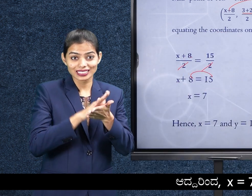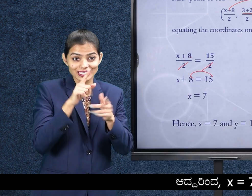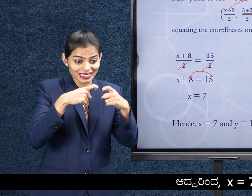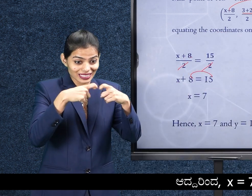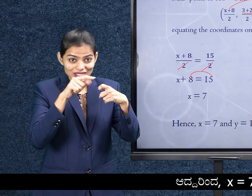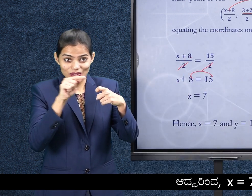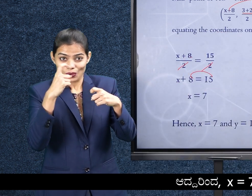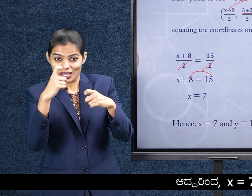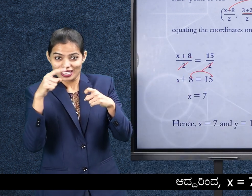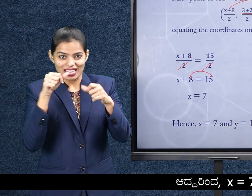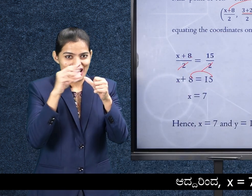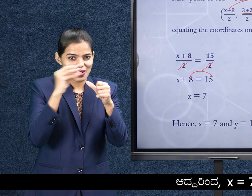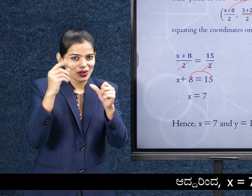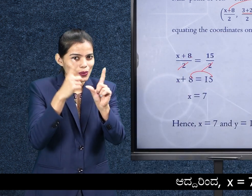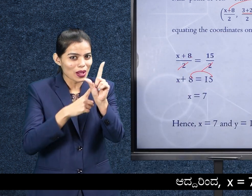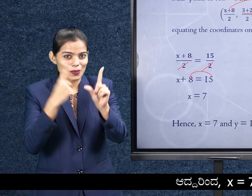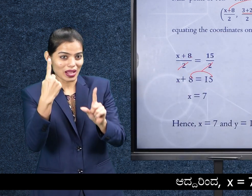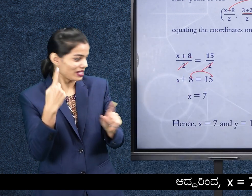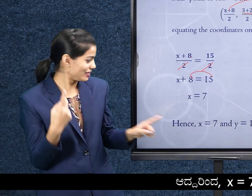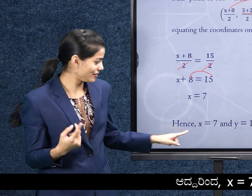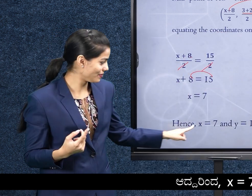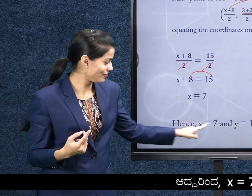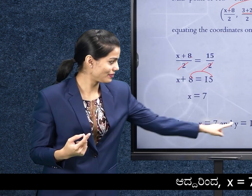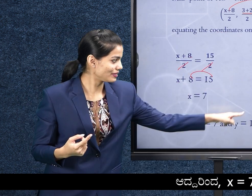ಆದ್ದರಿಂದ x ಈಸ್ ಈಕ್ವಲ್ ಟು 7 ಮತ್ತು y ಈಸ್ ಈಕ್ವಲ್ ಟು 1.